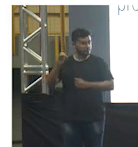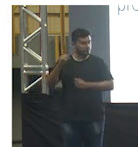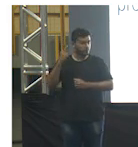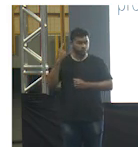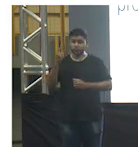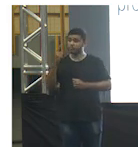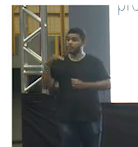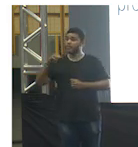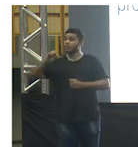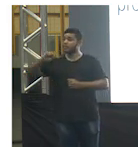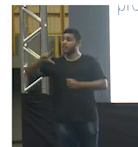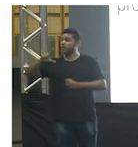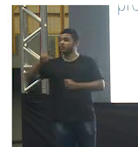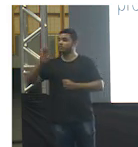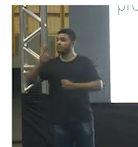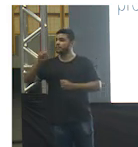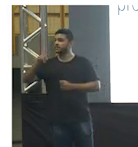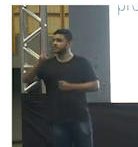é mais próxima de